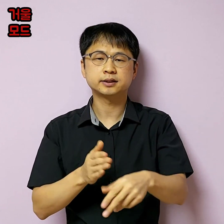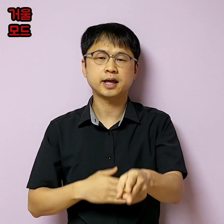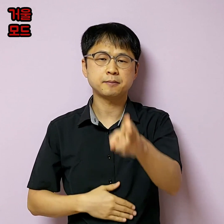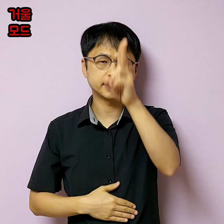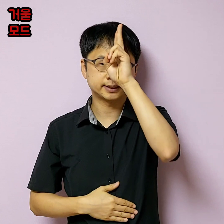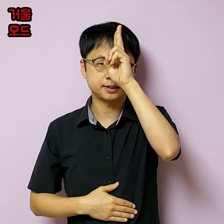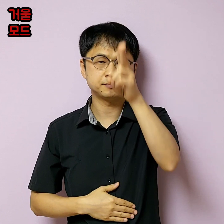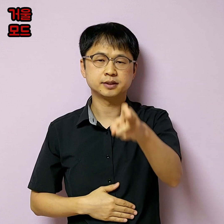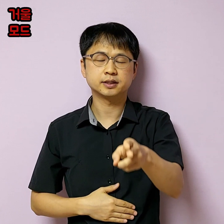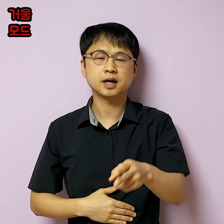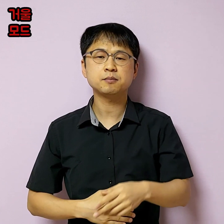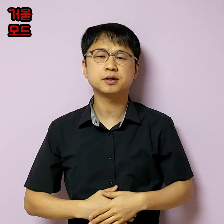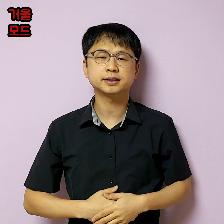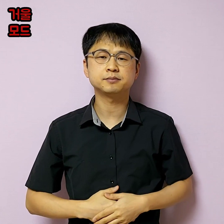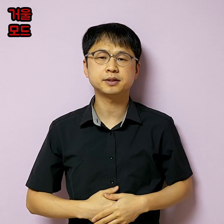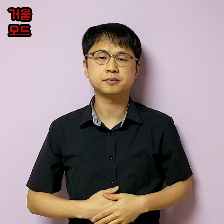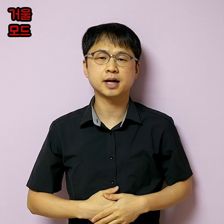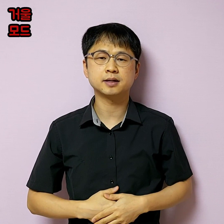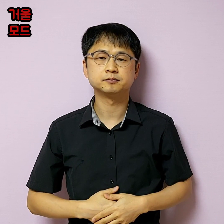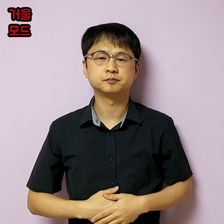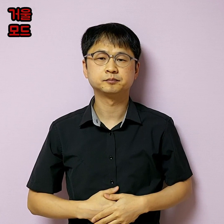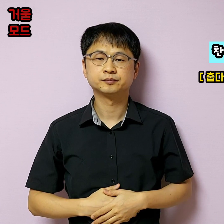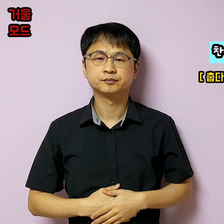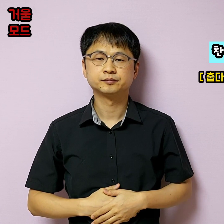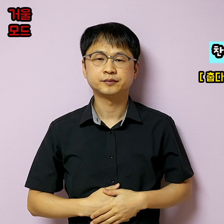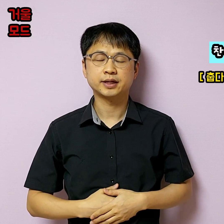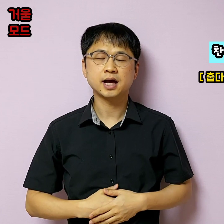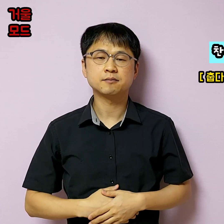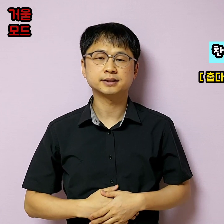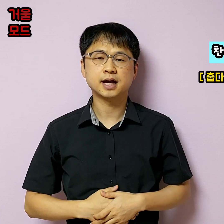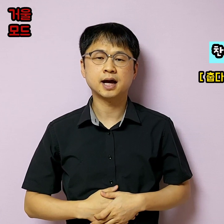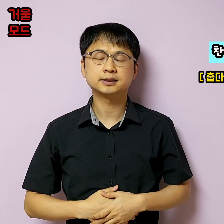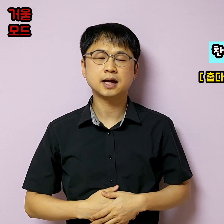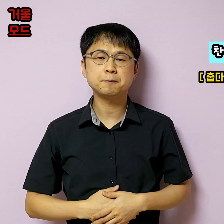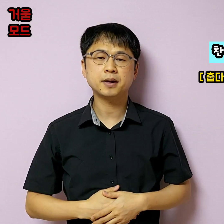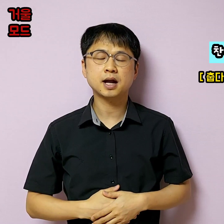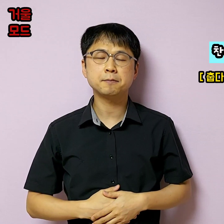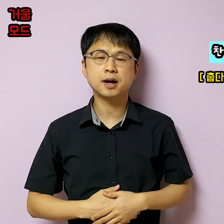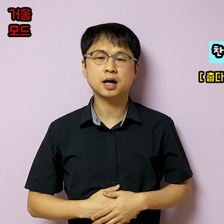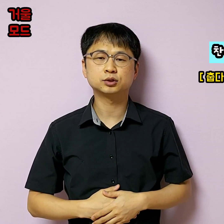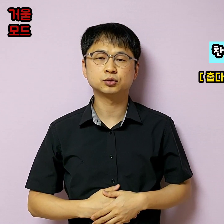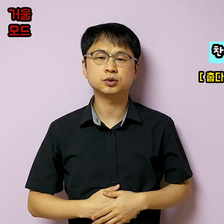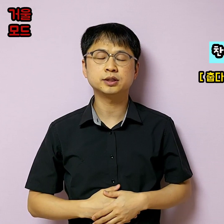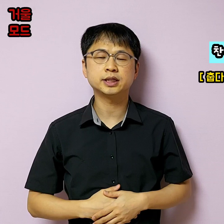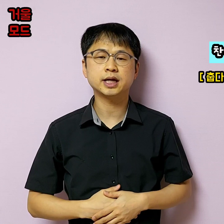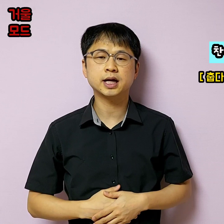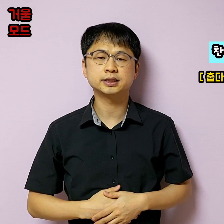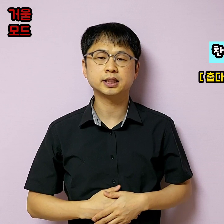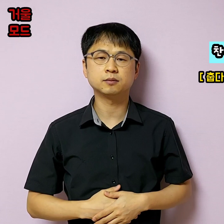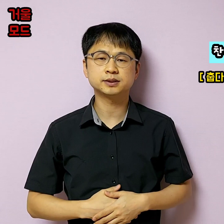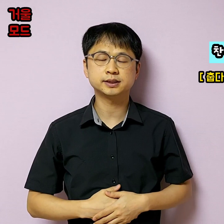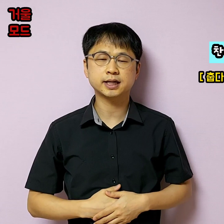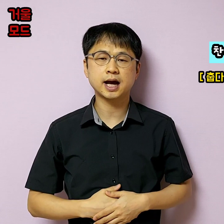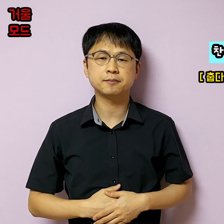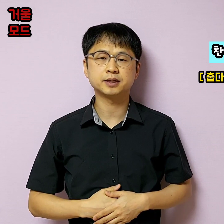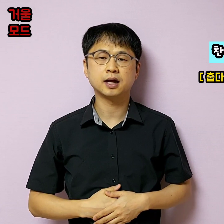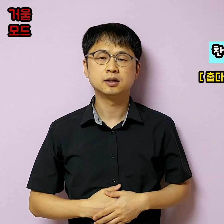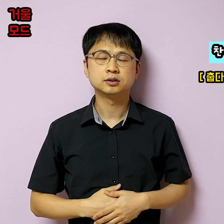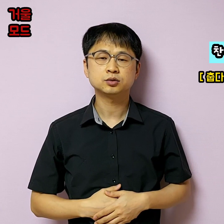그때 마침 이렇게 표현하시면 됩니다. 네, 다음 가사 찬바람 막아줄 네가 이젠 없으니까 입니다.